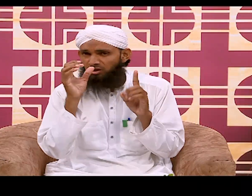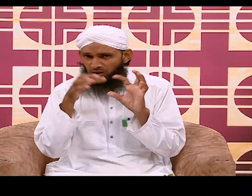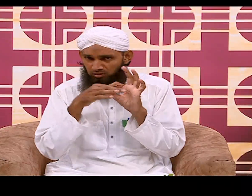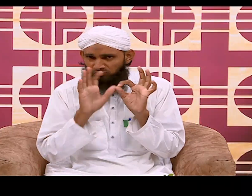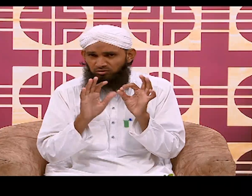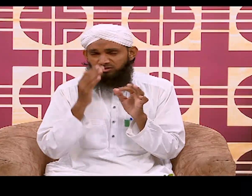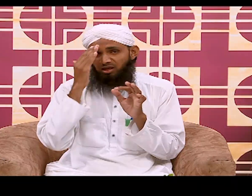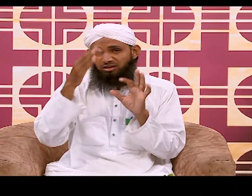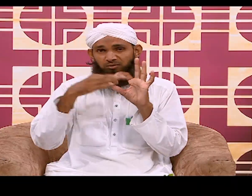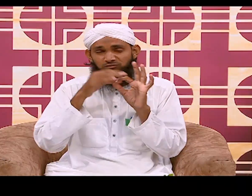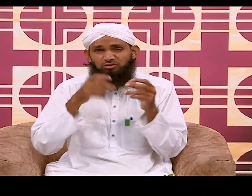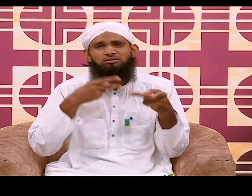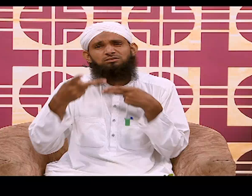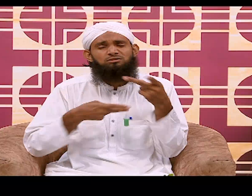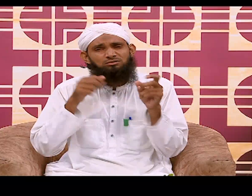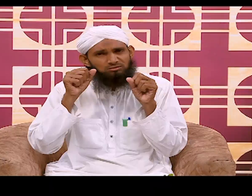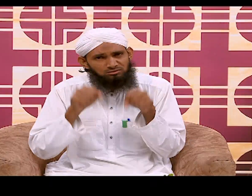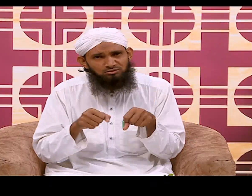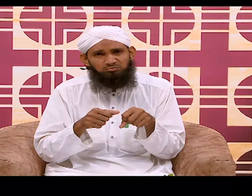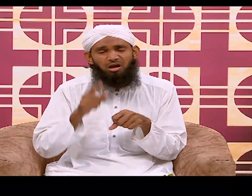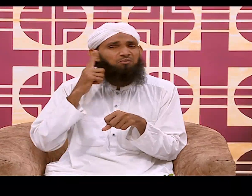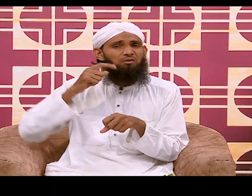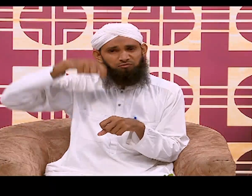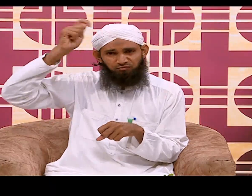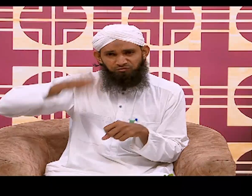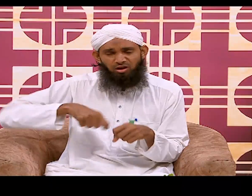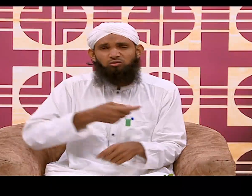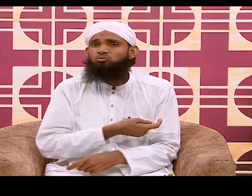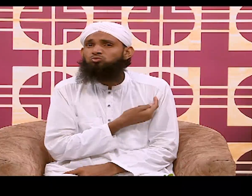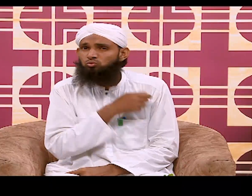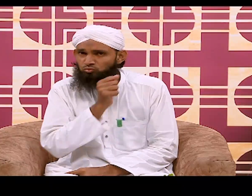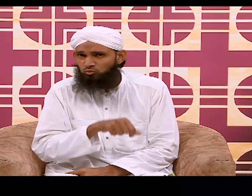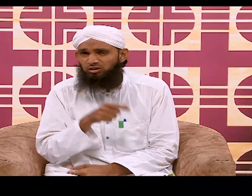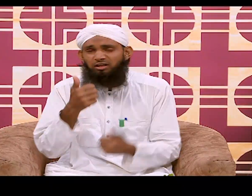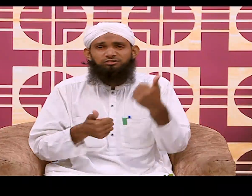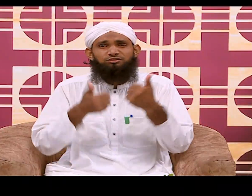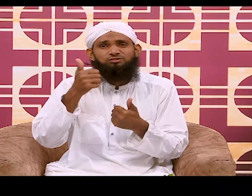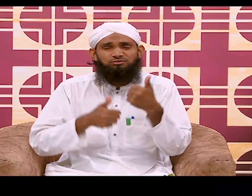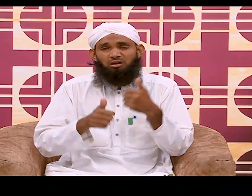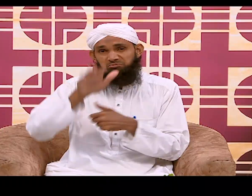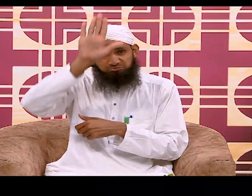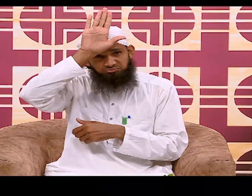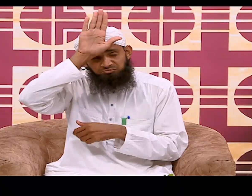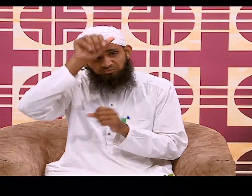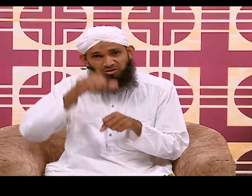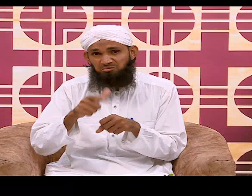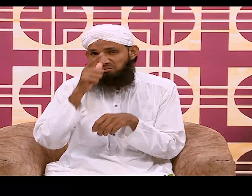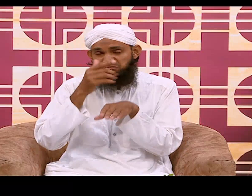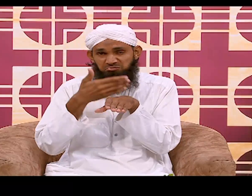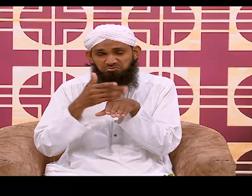دیندار ہے، چاہے تاجر ہے، چاہے وکیل ہے، ڈاکٹر ہے یا ڈرائیور ہے، سیٹھ ہے یا نوکر ہے، بڑے